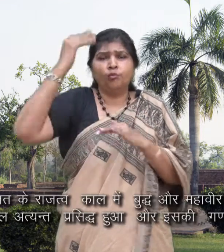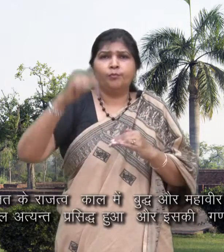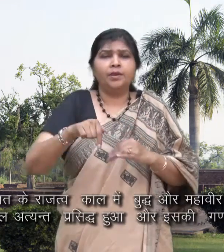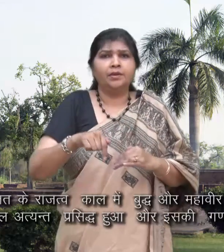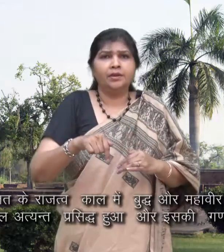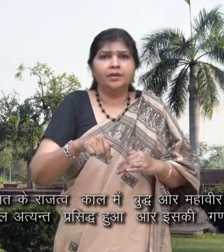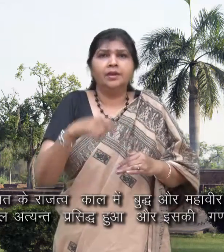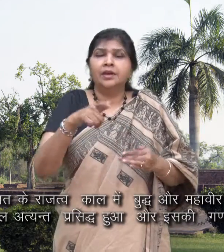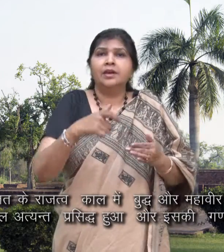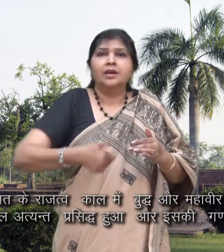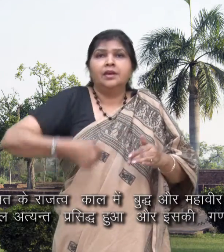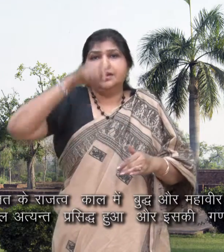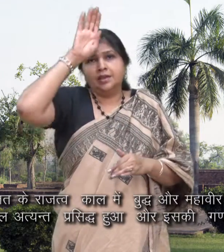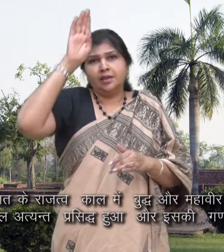राजा प्रसेनजित के राजत्व काल में